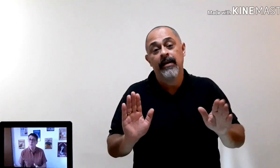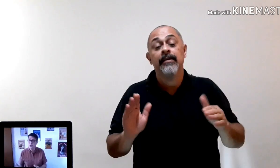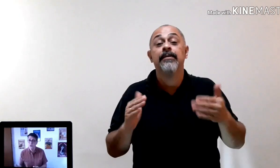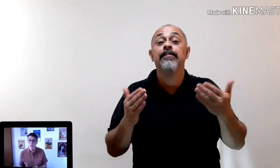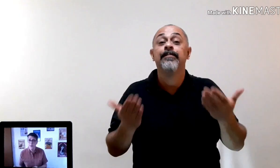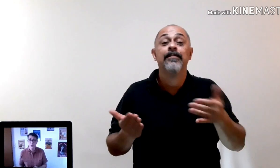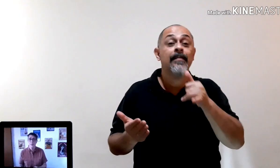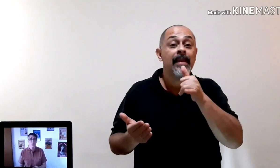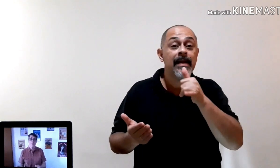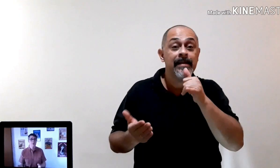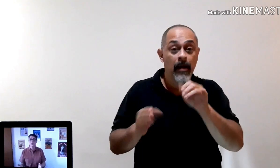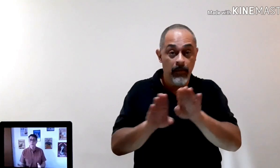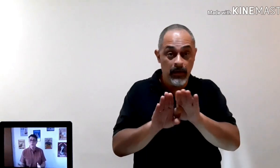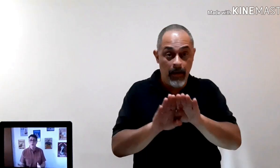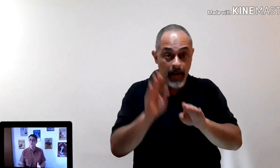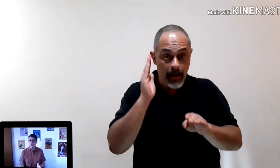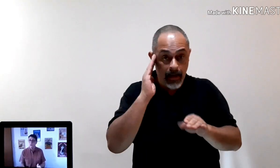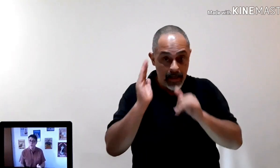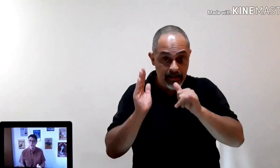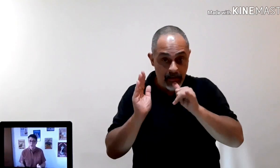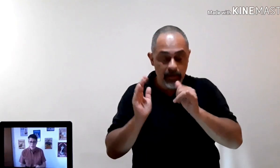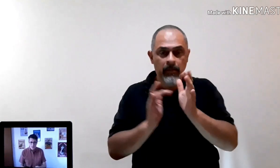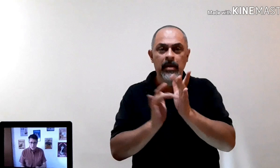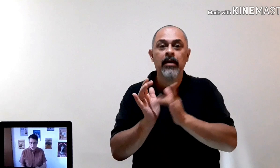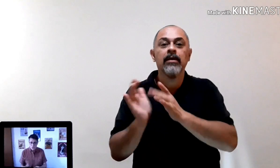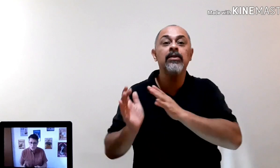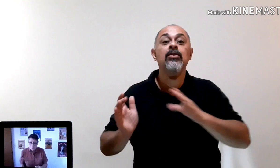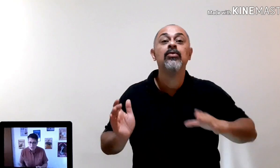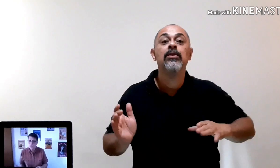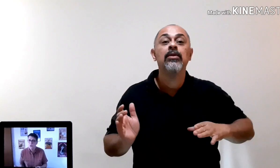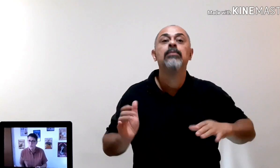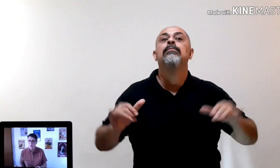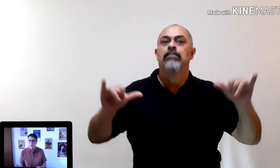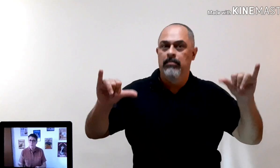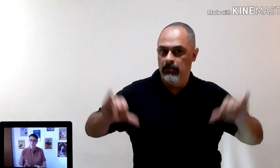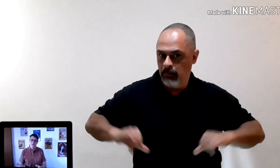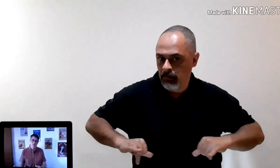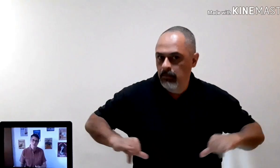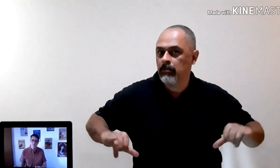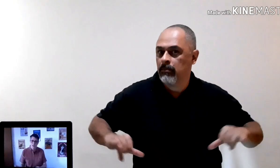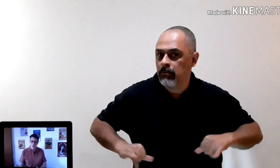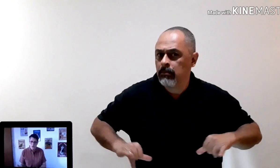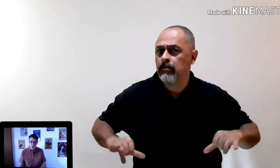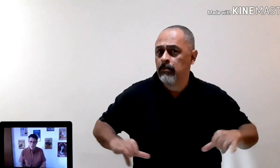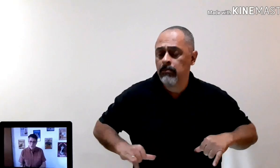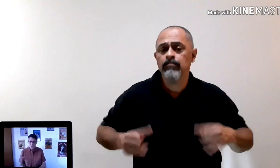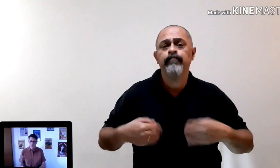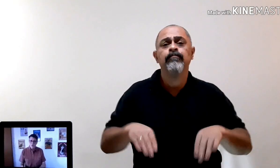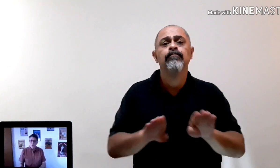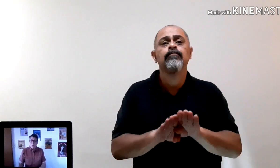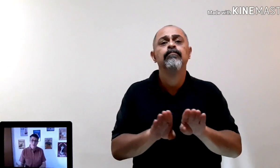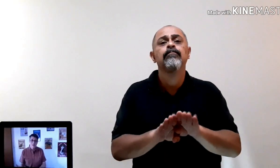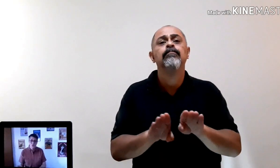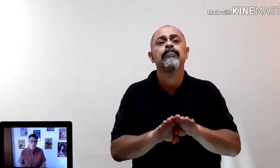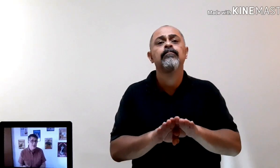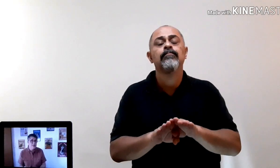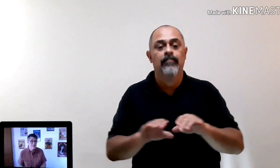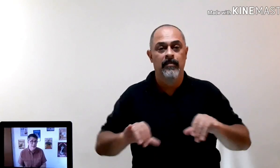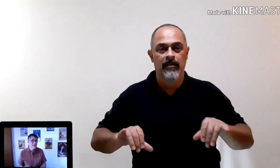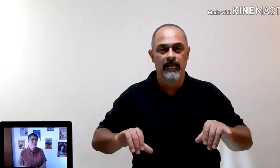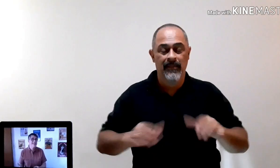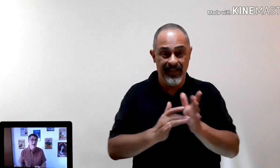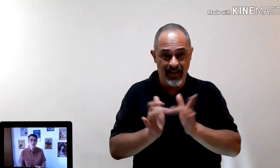como exemplo de sofrimento para a própria pessoa do Senhor Jesus. Jesus passou por esses sofrimentos. Jesus era o homem